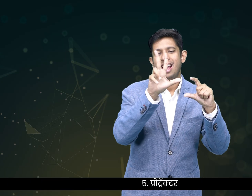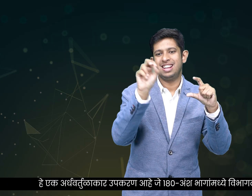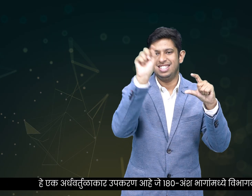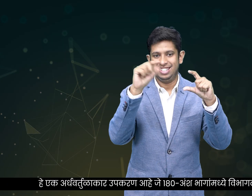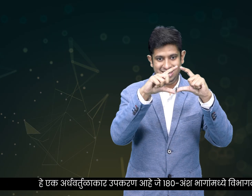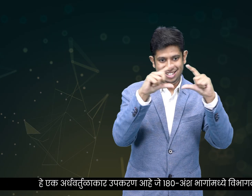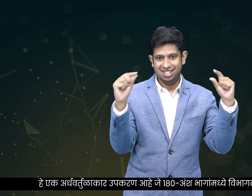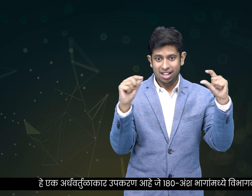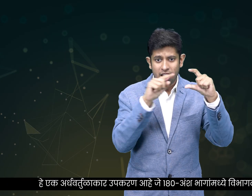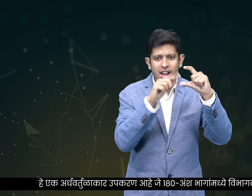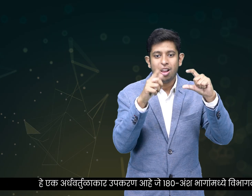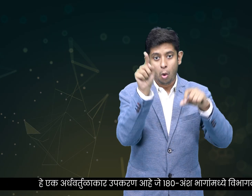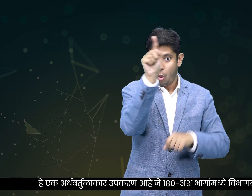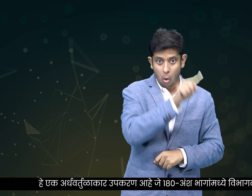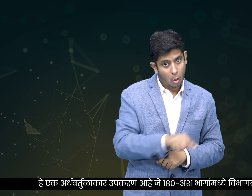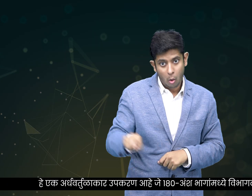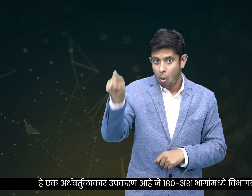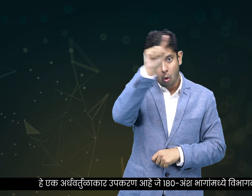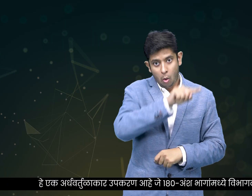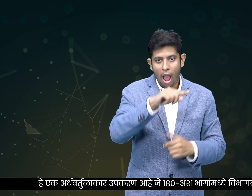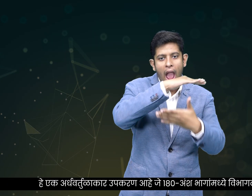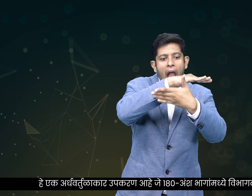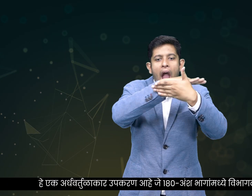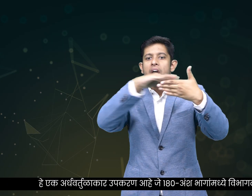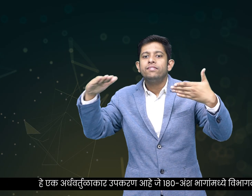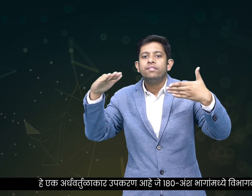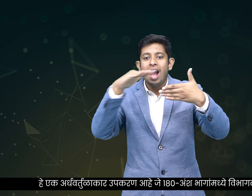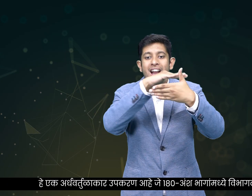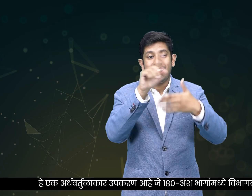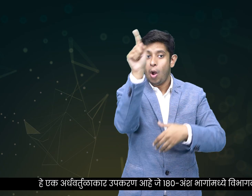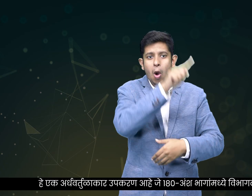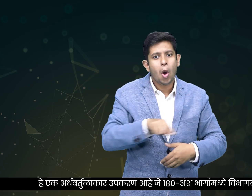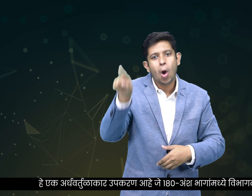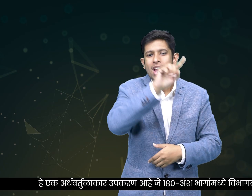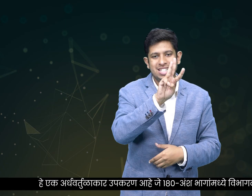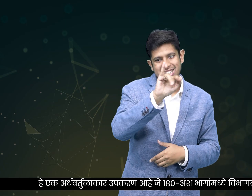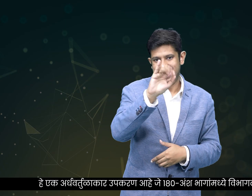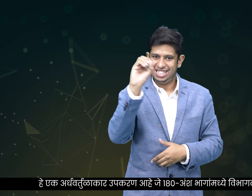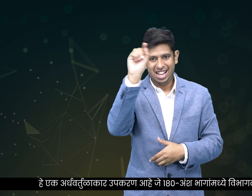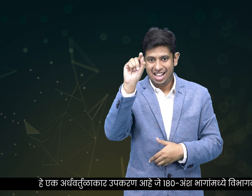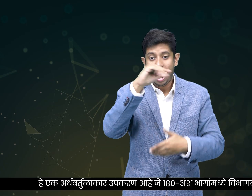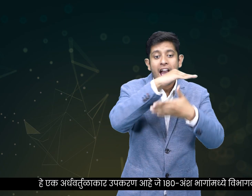हे एक अर्धवर्तुळाकार उपकरण आहे जे 180 अंश भागांमध्ये विभागले